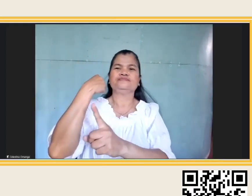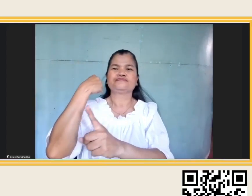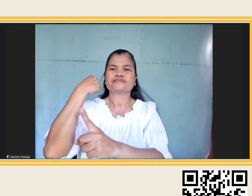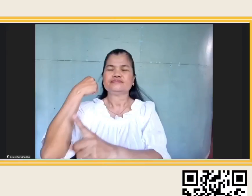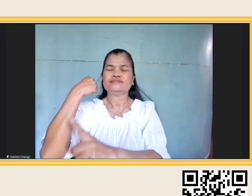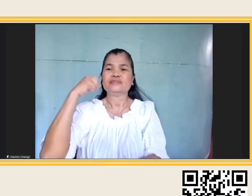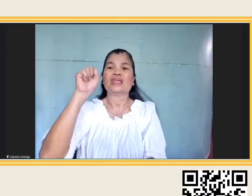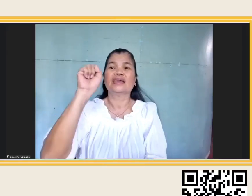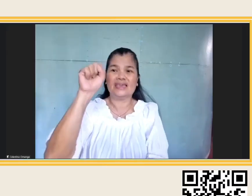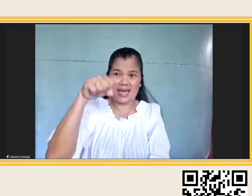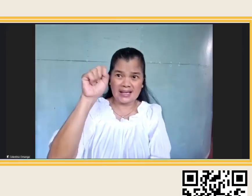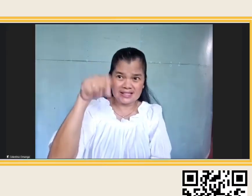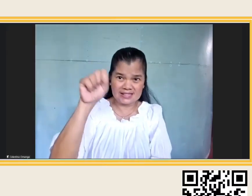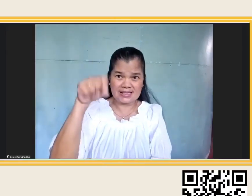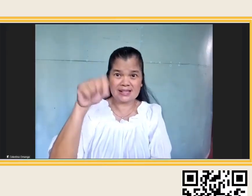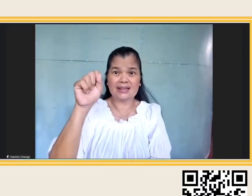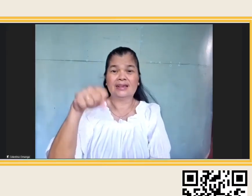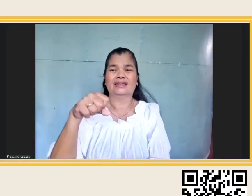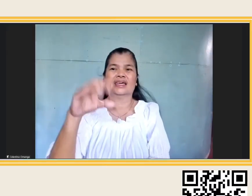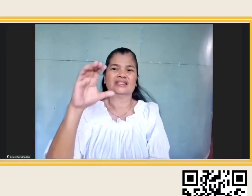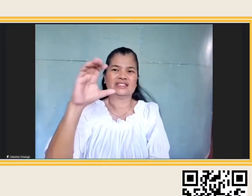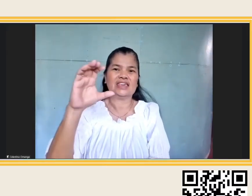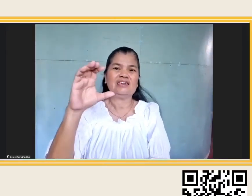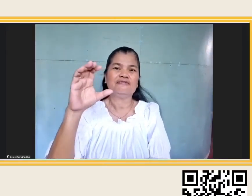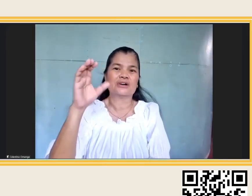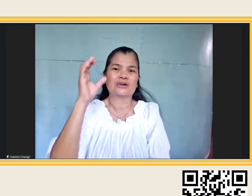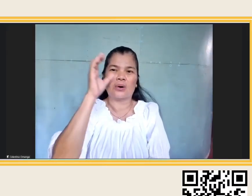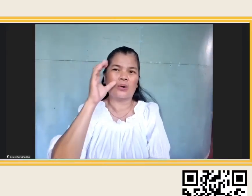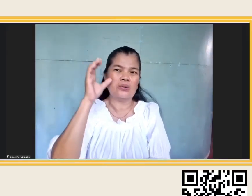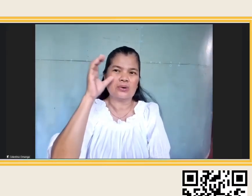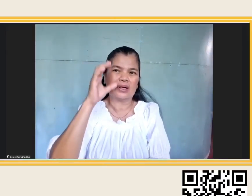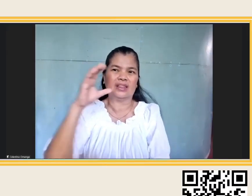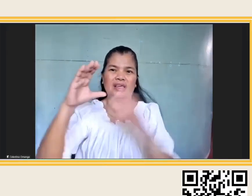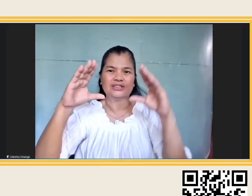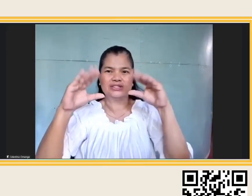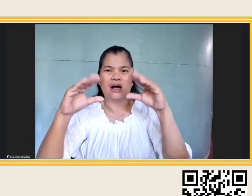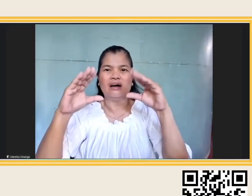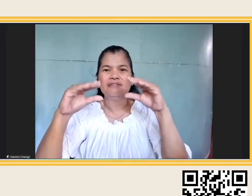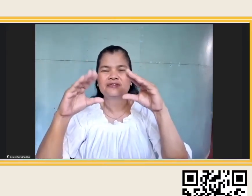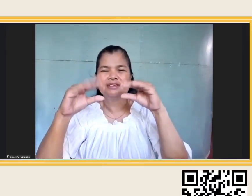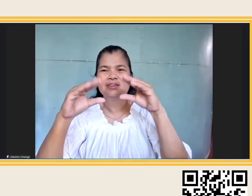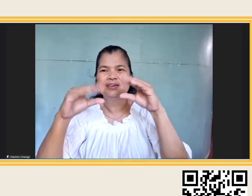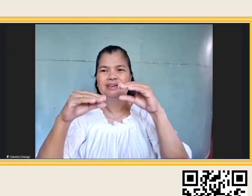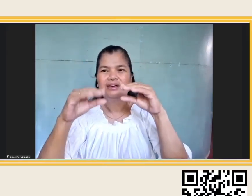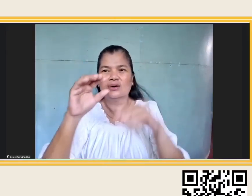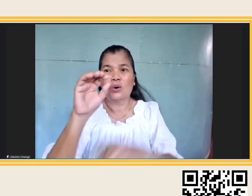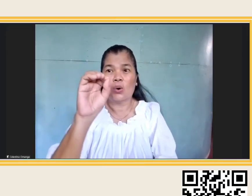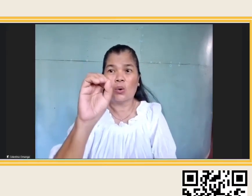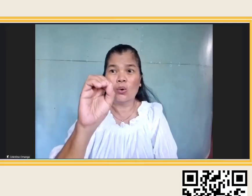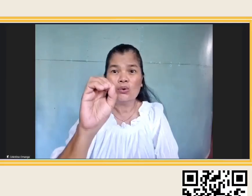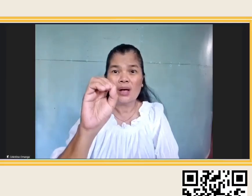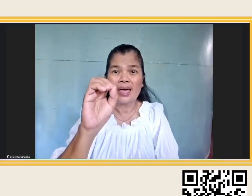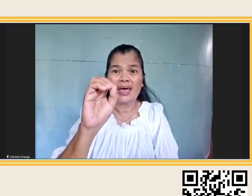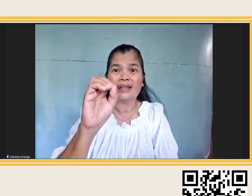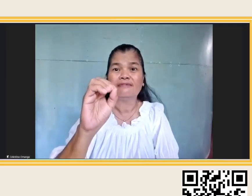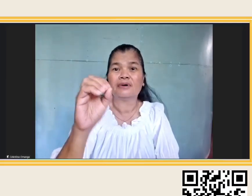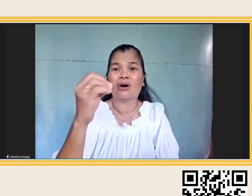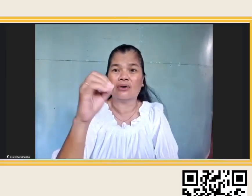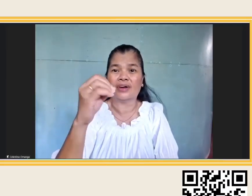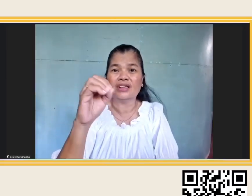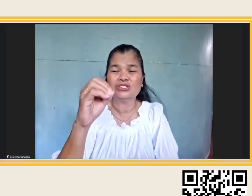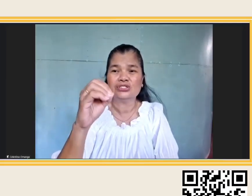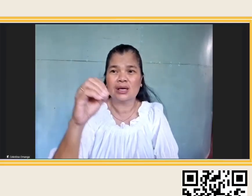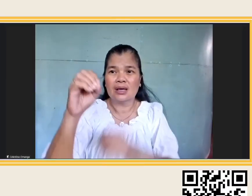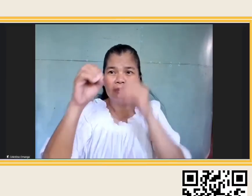sinuntok. Yes. Then C for Coke, and then soft. O, hand